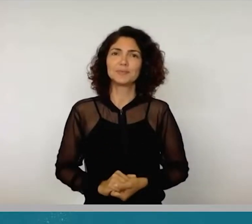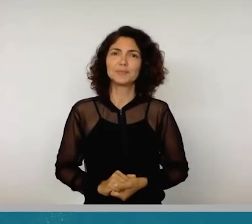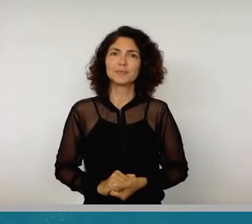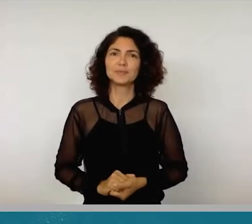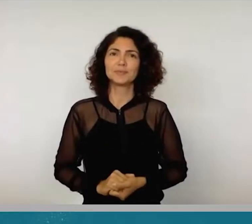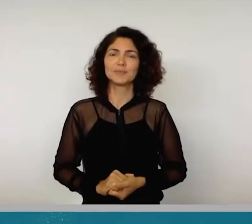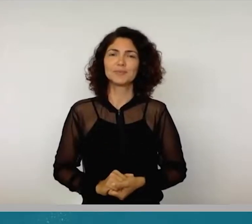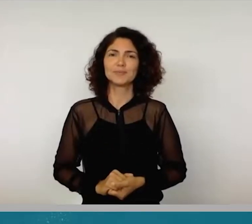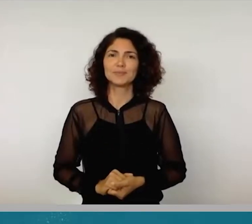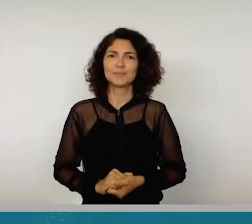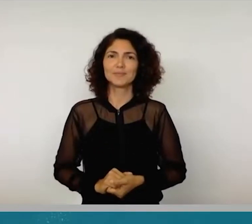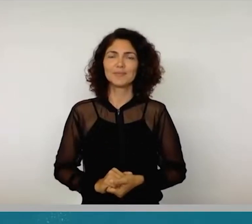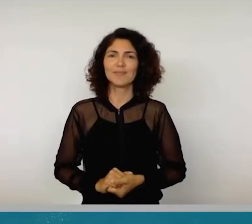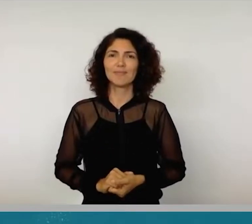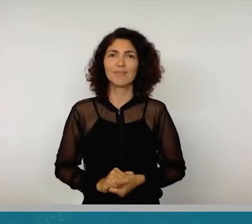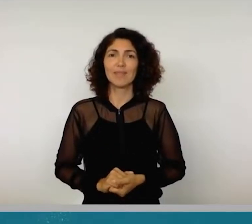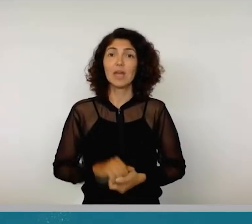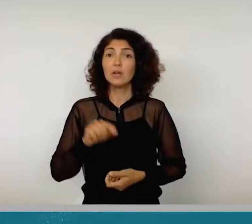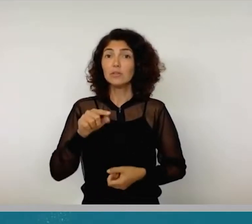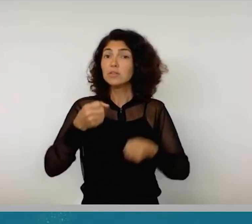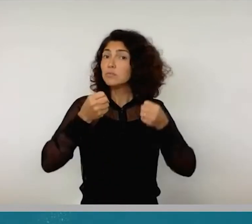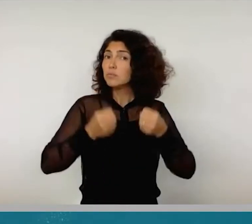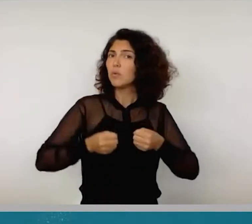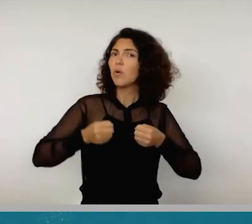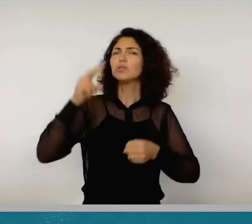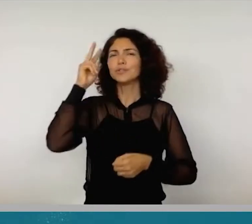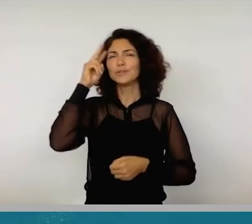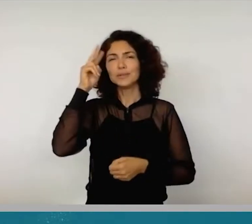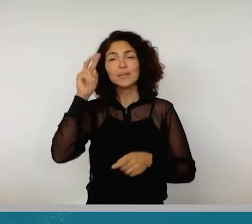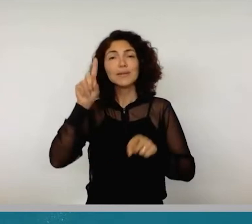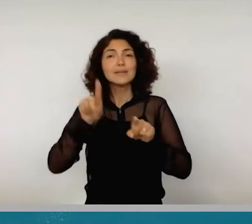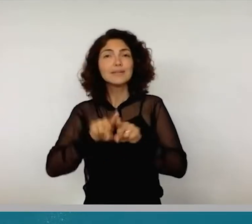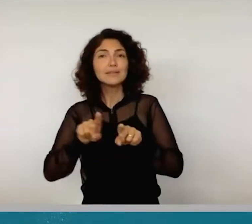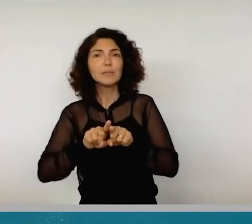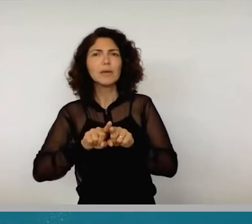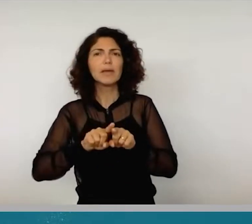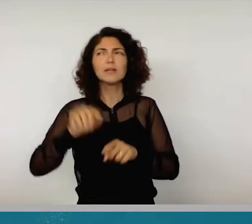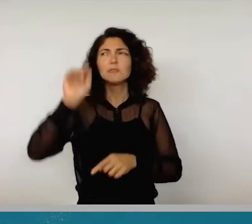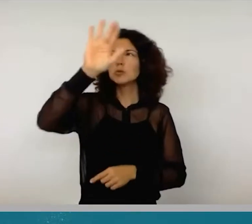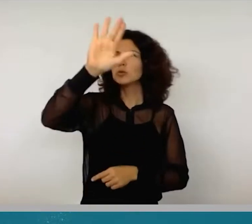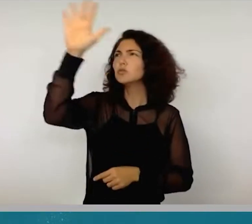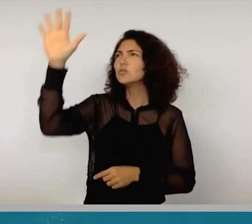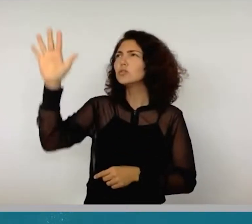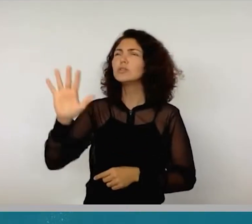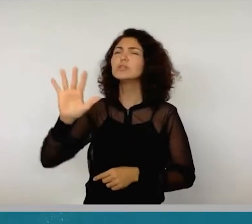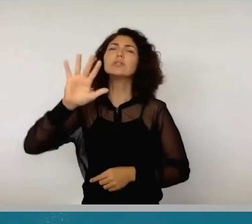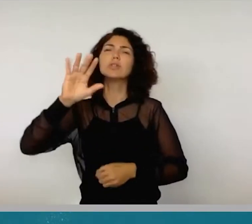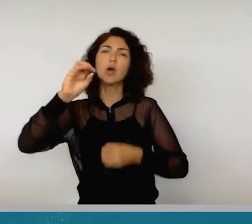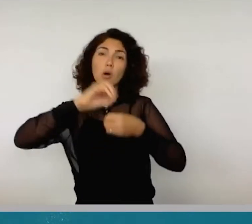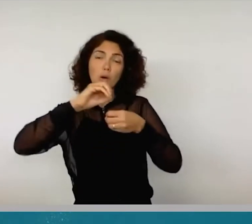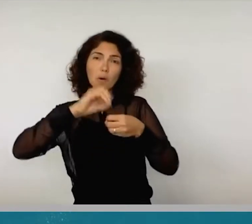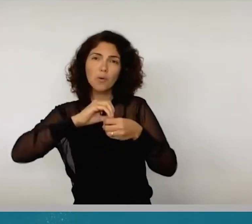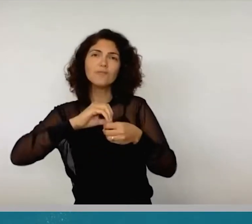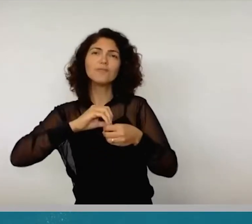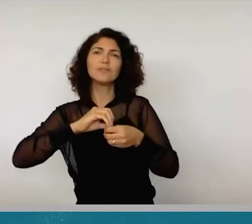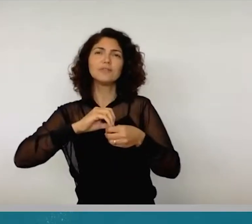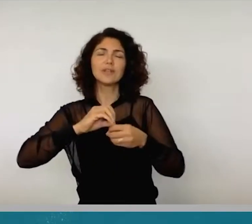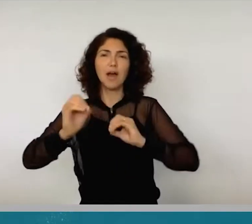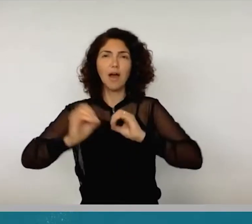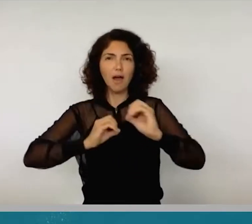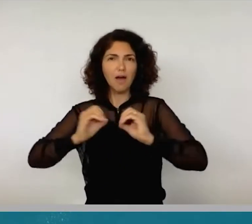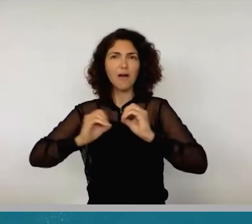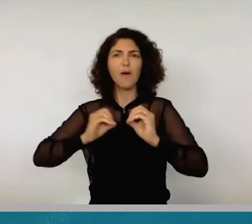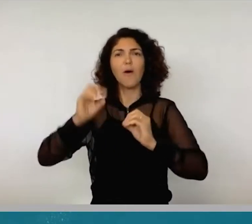você lembrar da obra regional do Senhor, da sua região, para que o Evangelho possa se